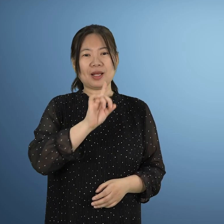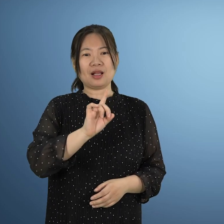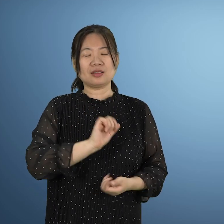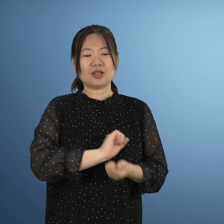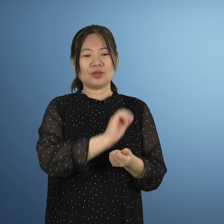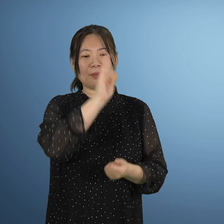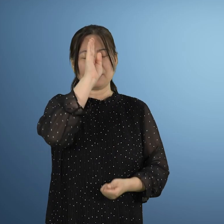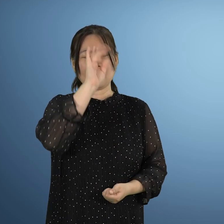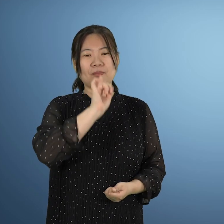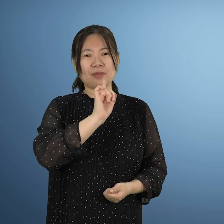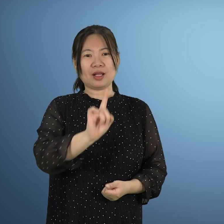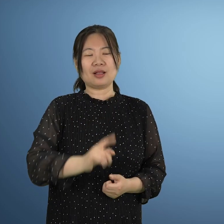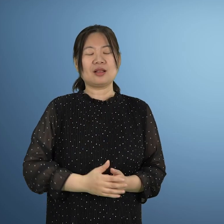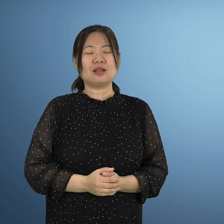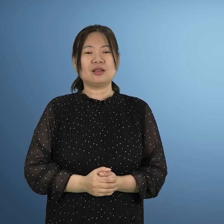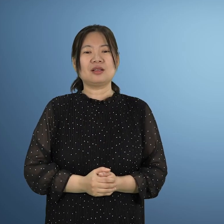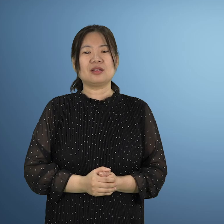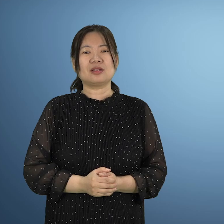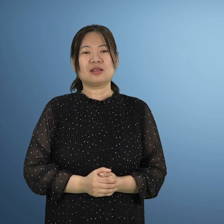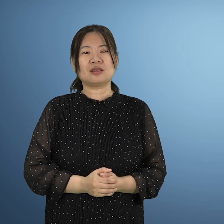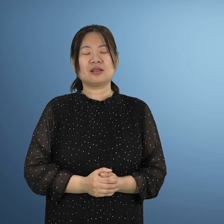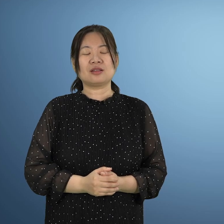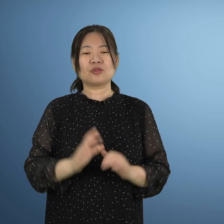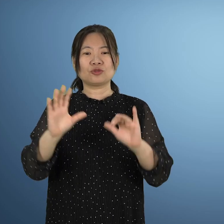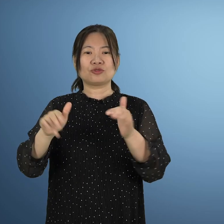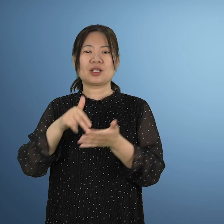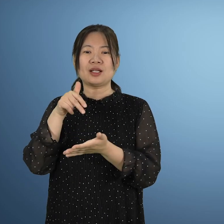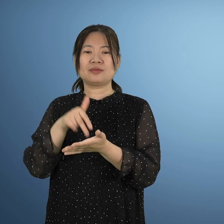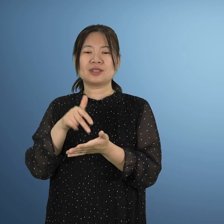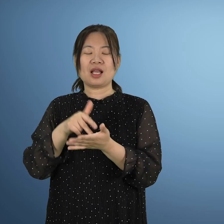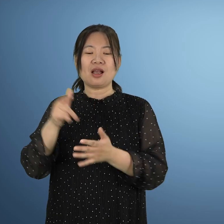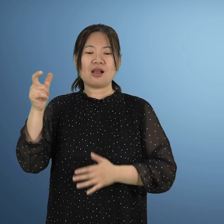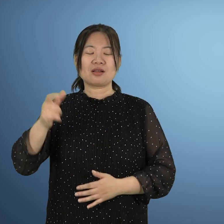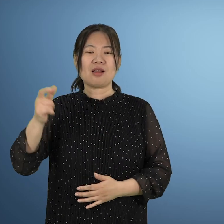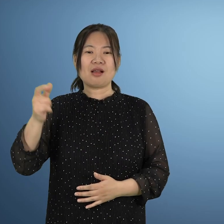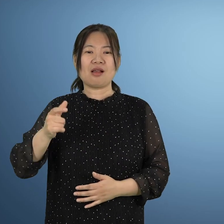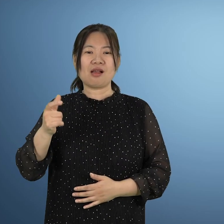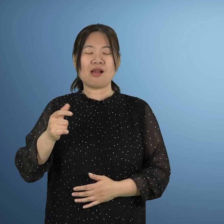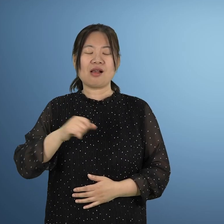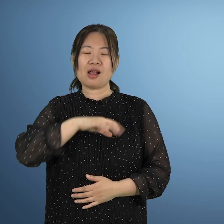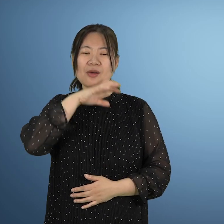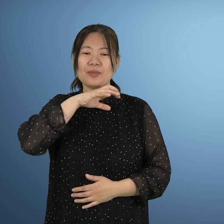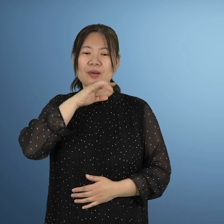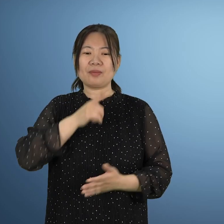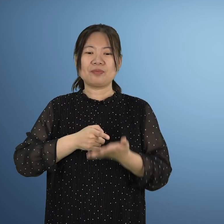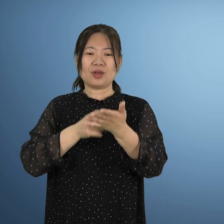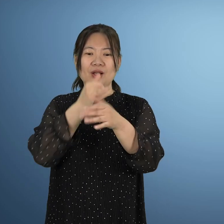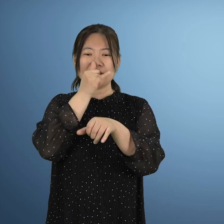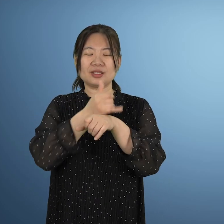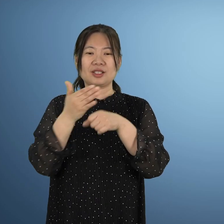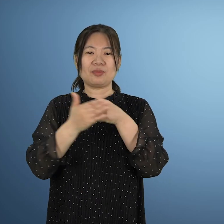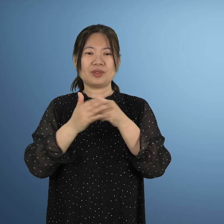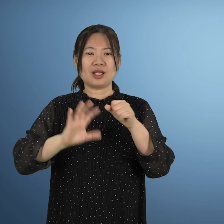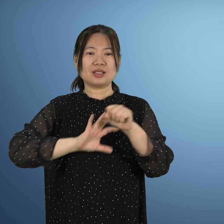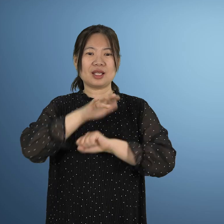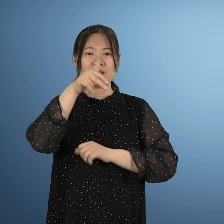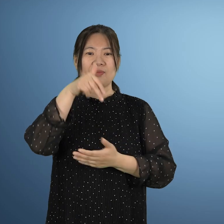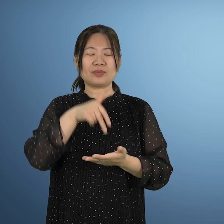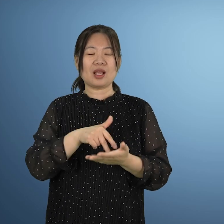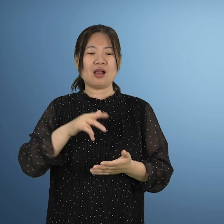전염병. 이게 이제 또 국가에서 강력히 항의를 해가지고 세계적으로